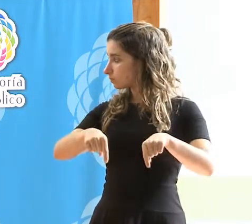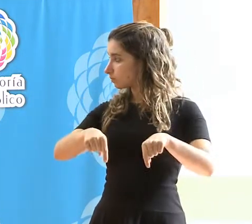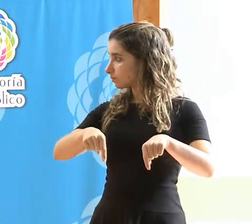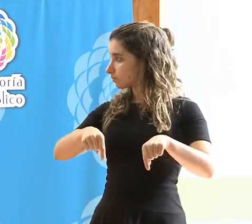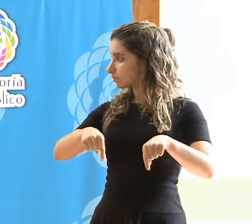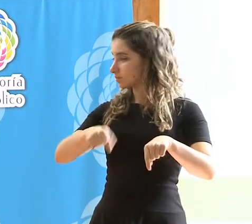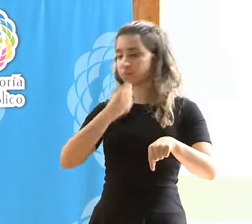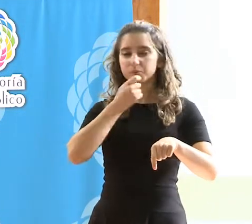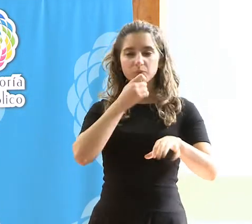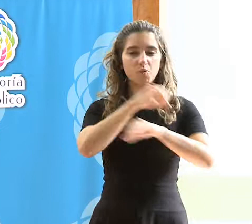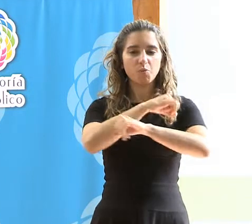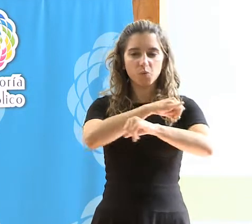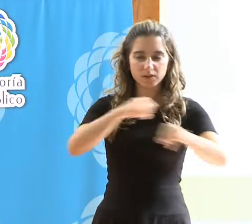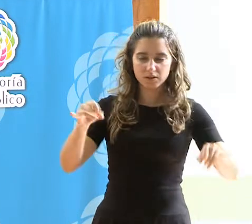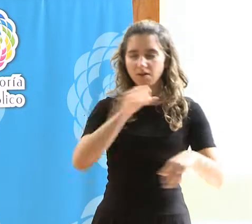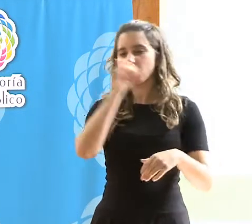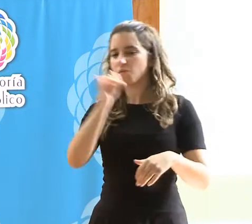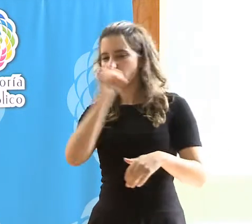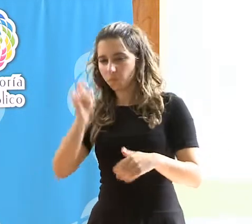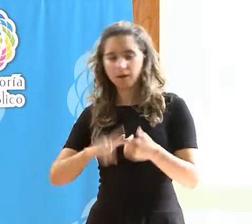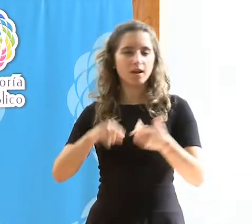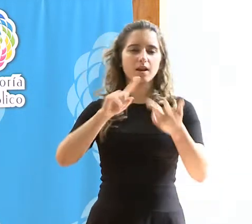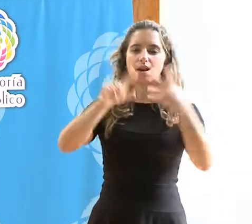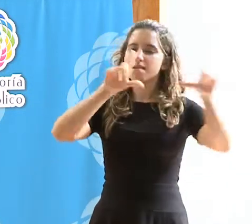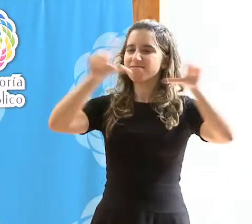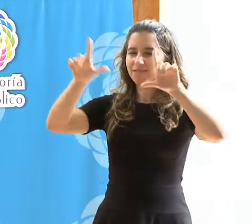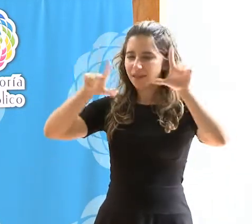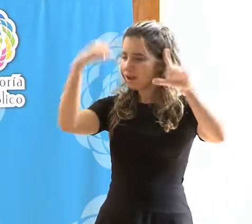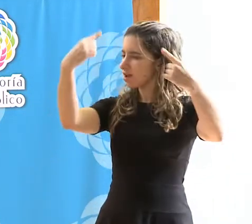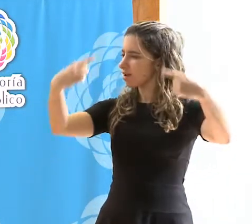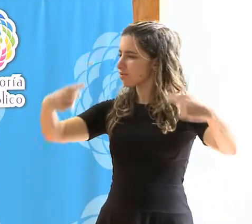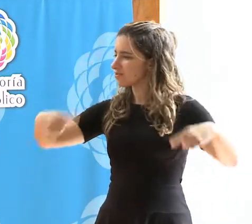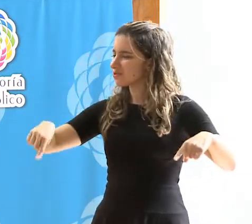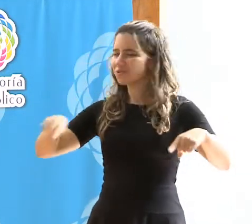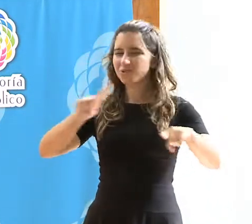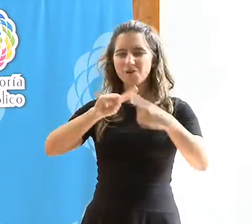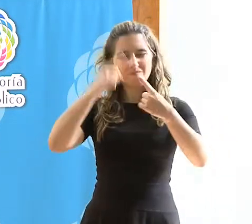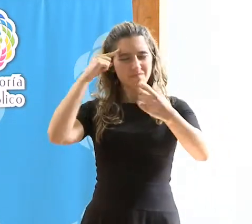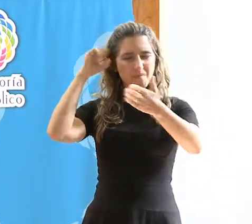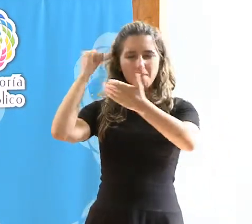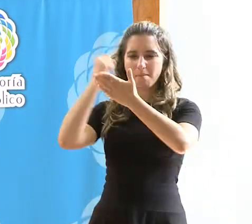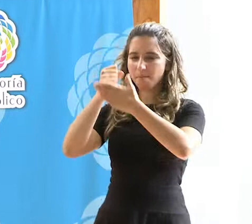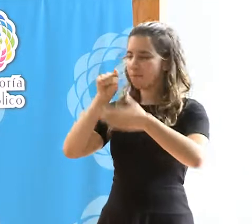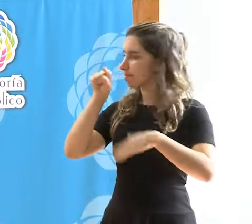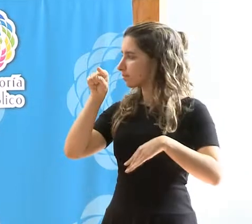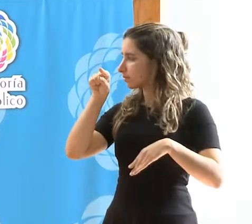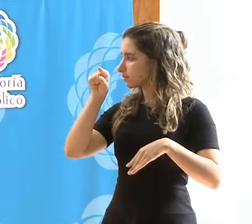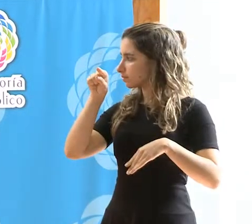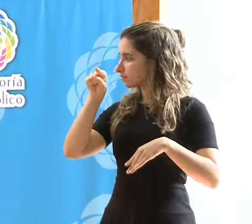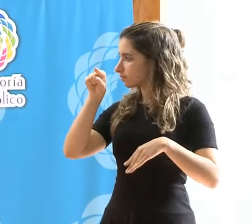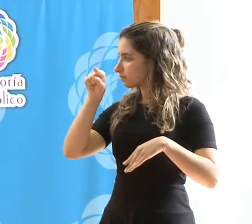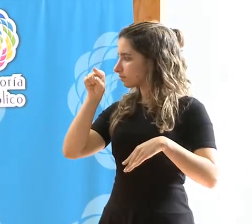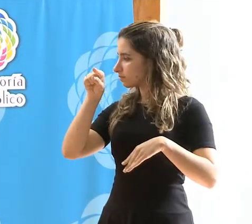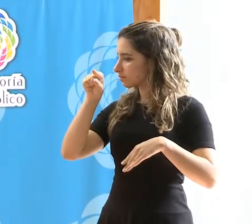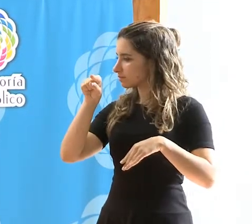la publicidad, muchas telenovelas y realities de la tele siguen atados a estos estereotipos, sobre todo los estéticos, que poco